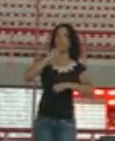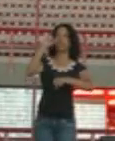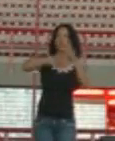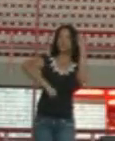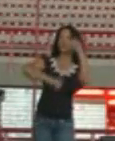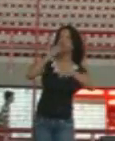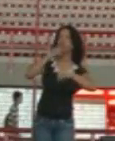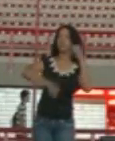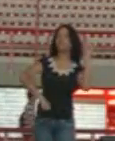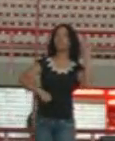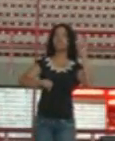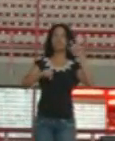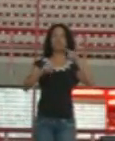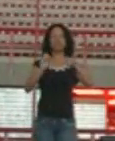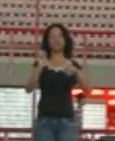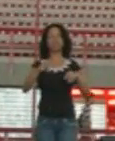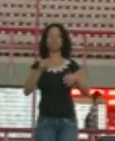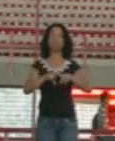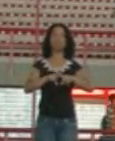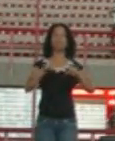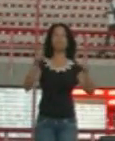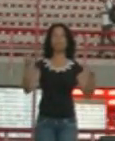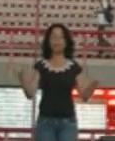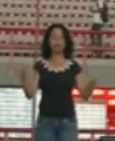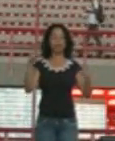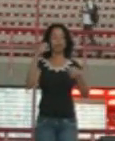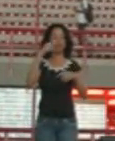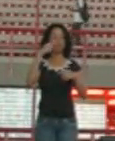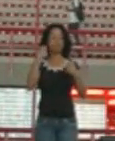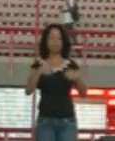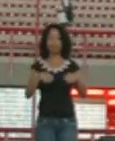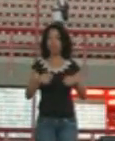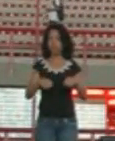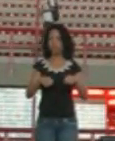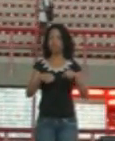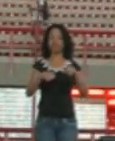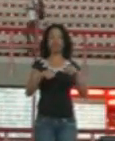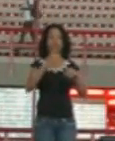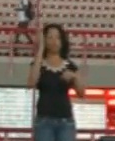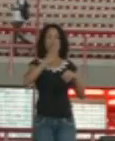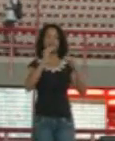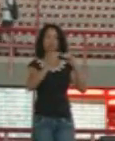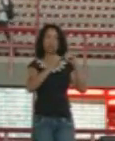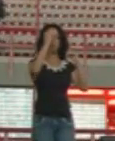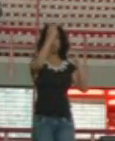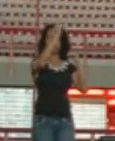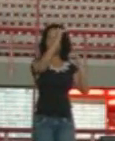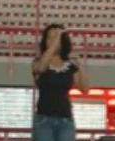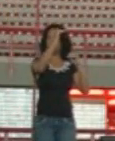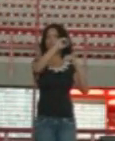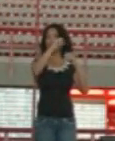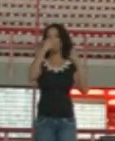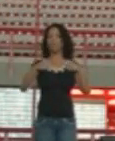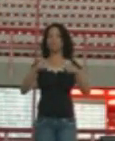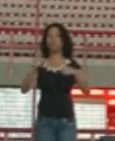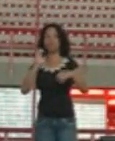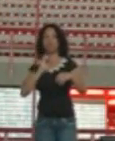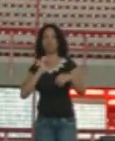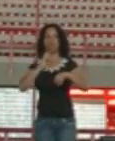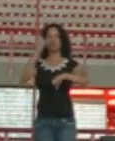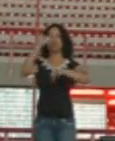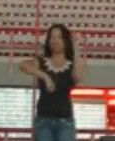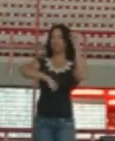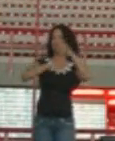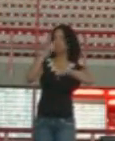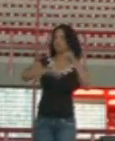também. Só que para o Brasil ser um país desenvolvido, além de rico, além de industrializado, essa